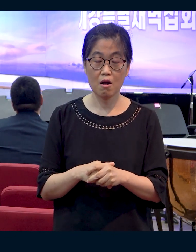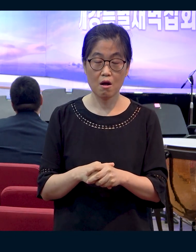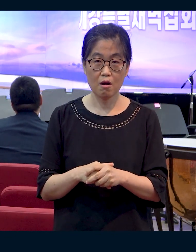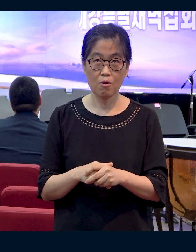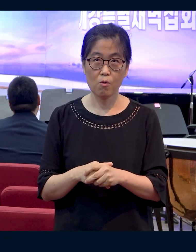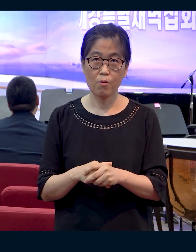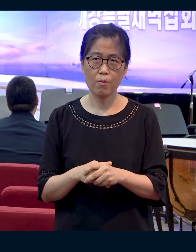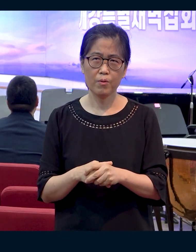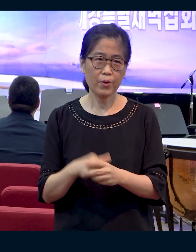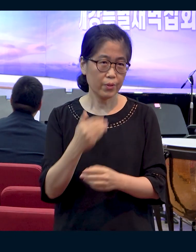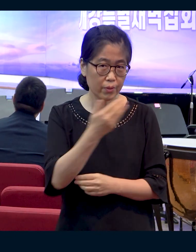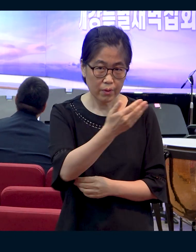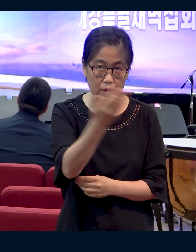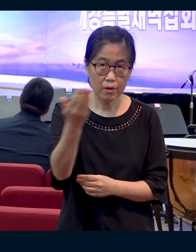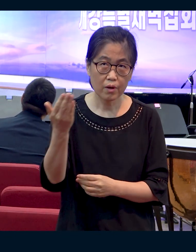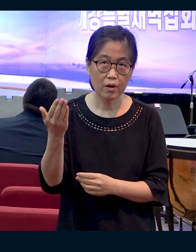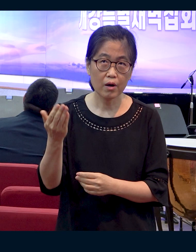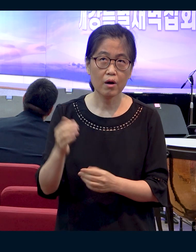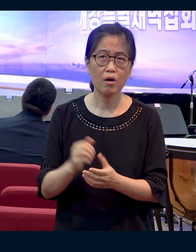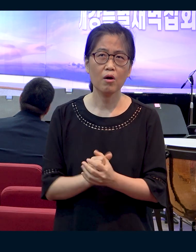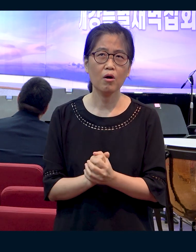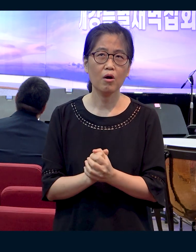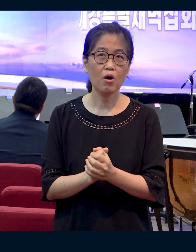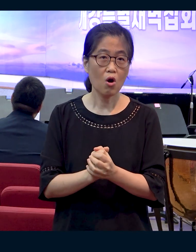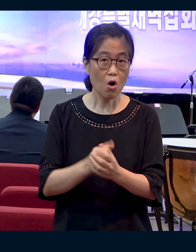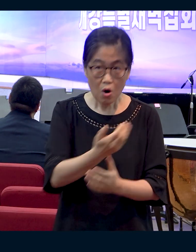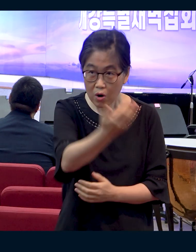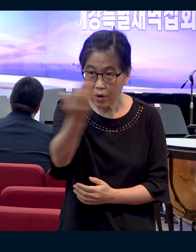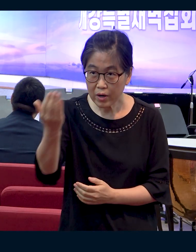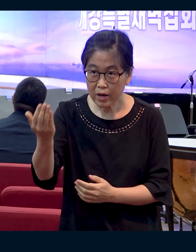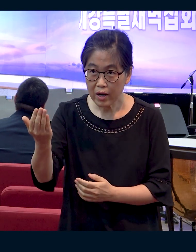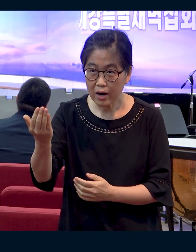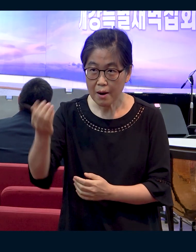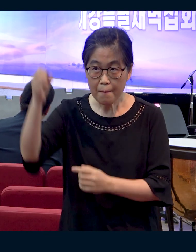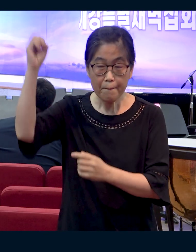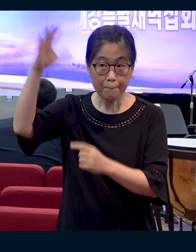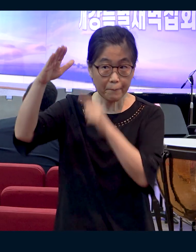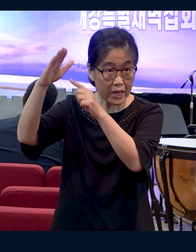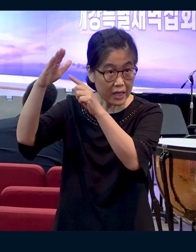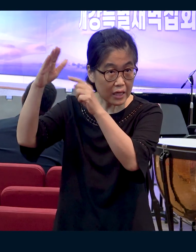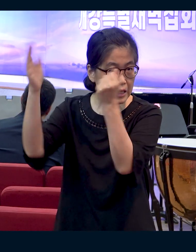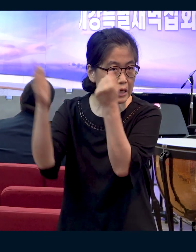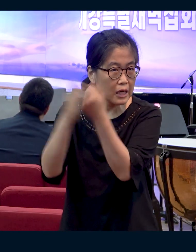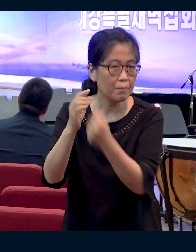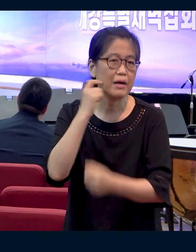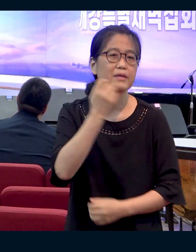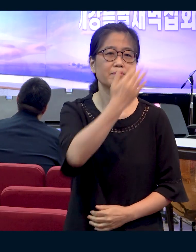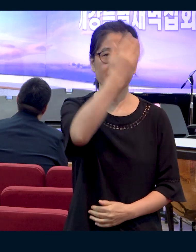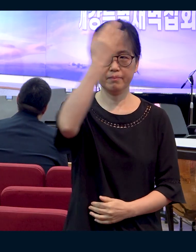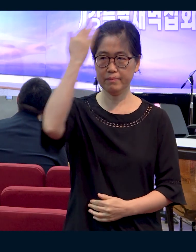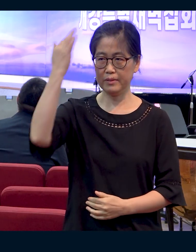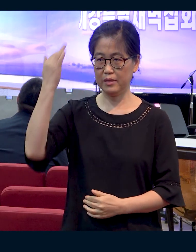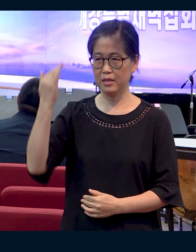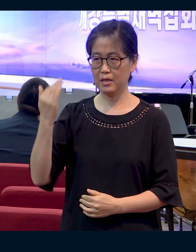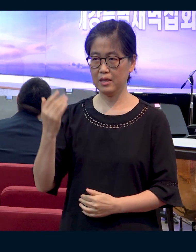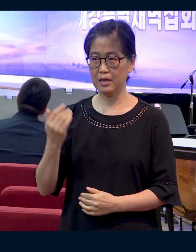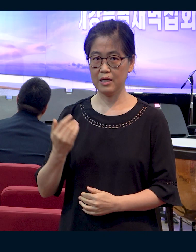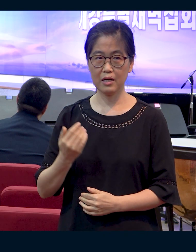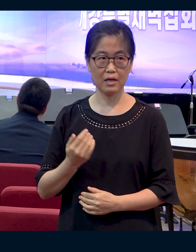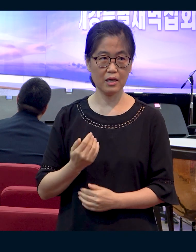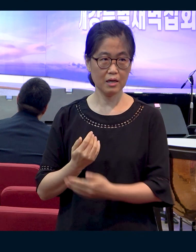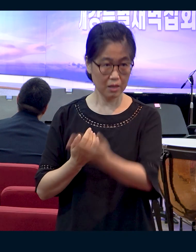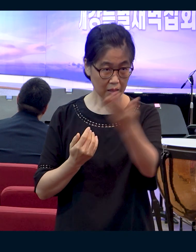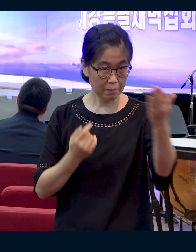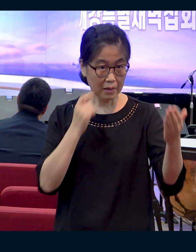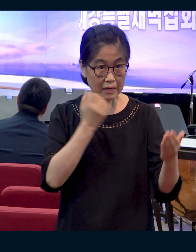속에는요, 너희는 아름답다 그 얘기입니다. 아니, 아름다워야 한다 그 뜻이에요. 너는 이 세상에서 정말 아름다운 자여야